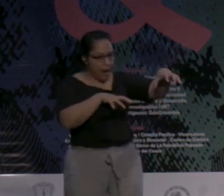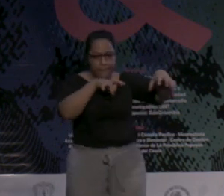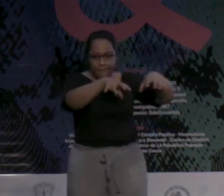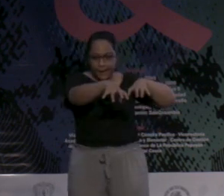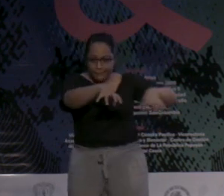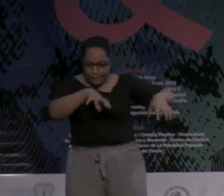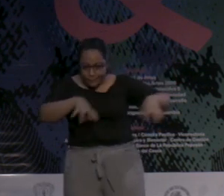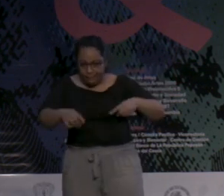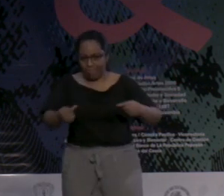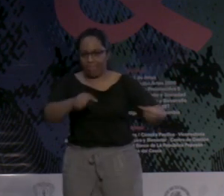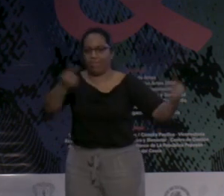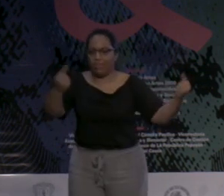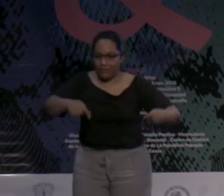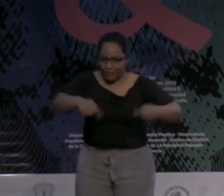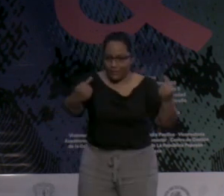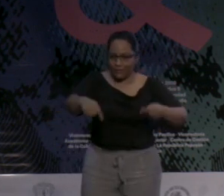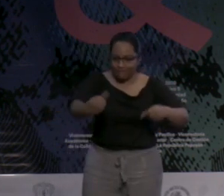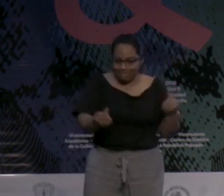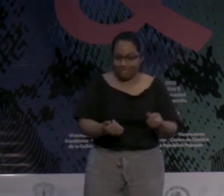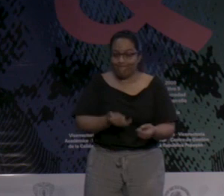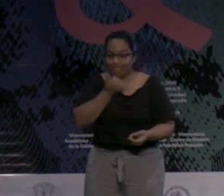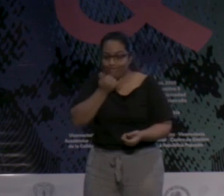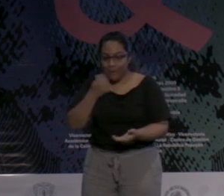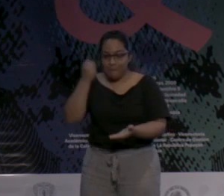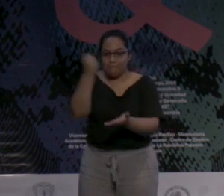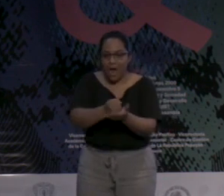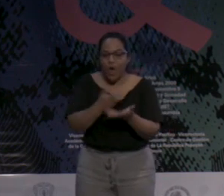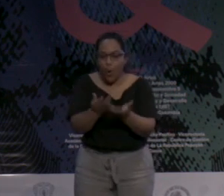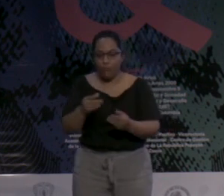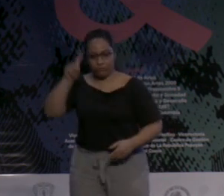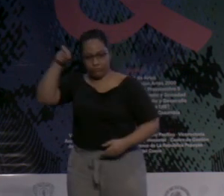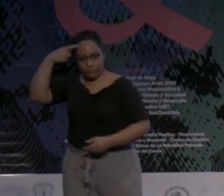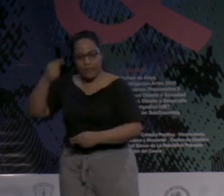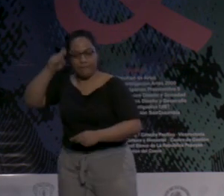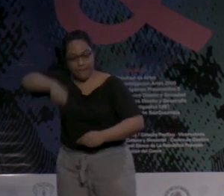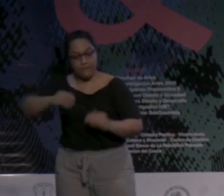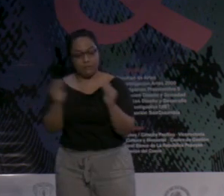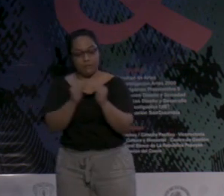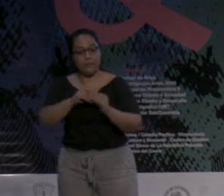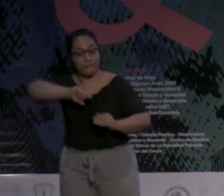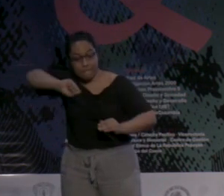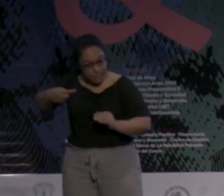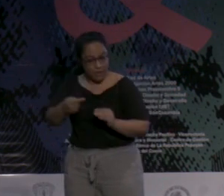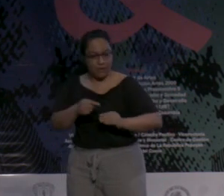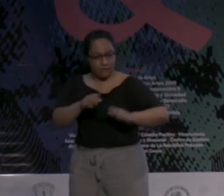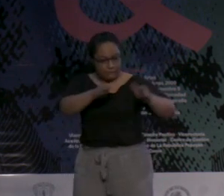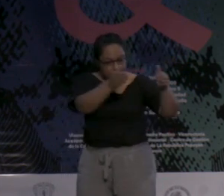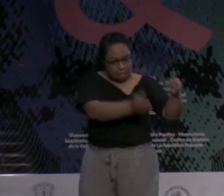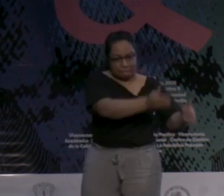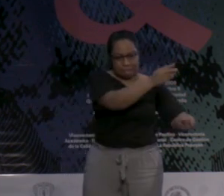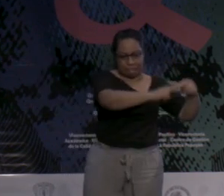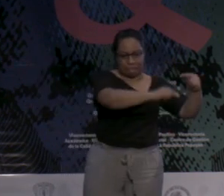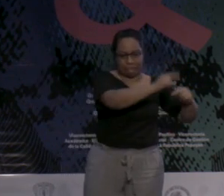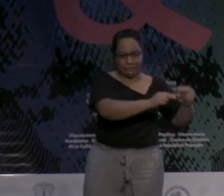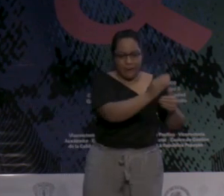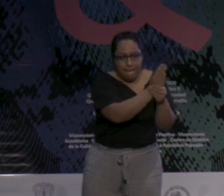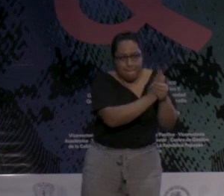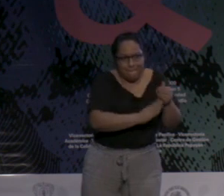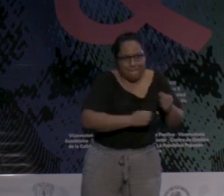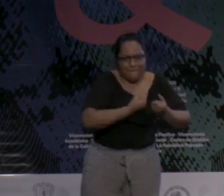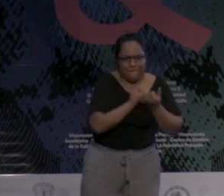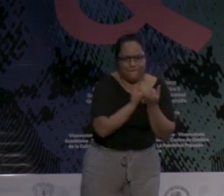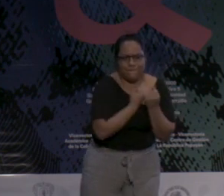conflicto una con otra, pero empiezan a imponerse las construcciones del gobierno delante de las construcciones de las mismas personas que